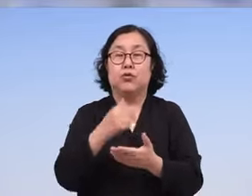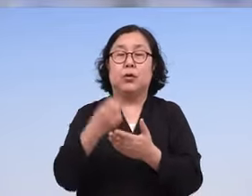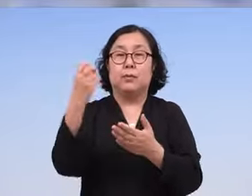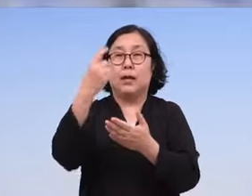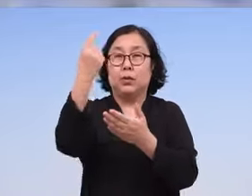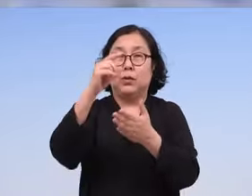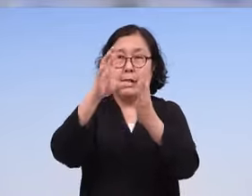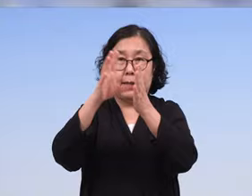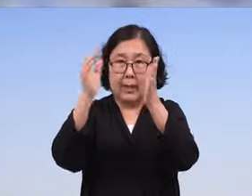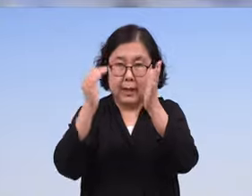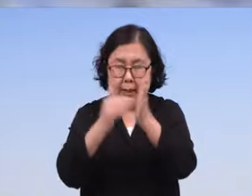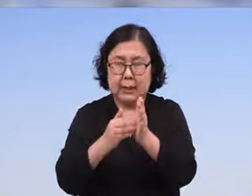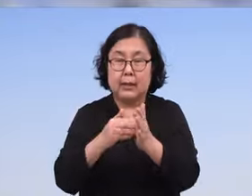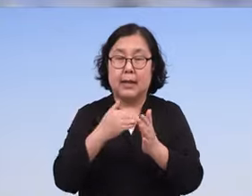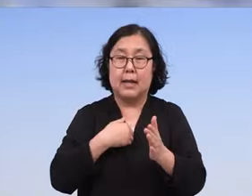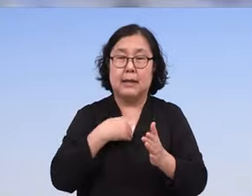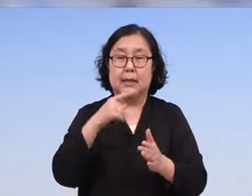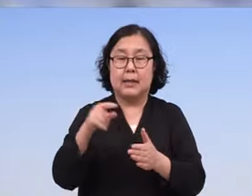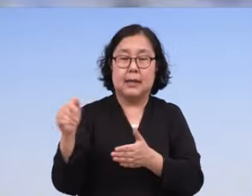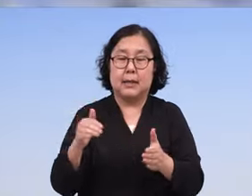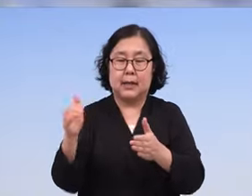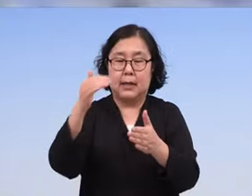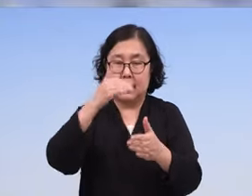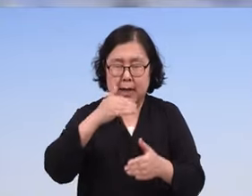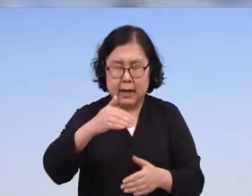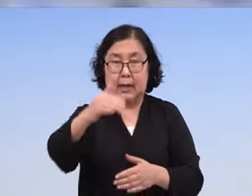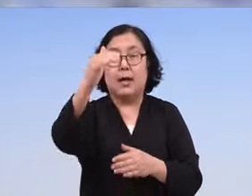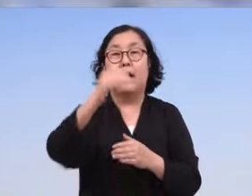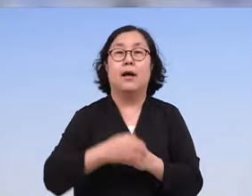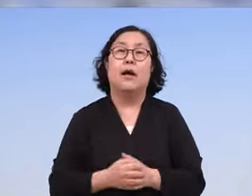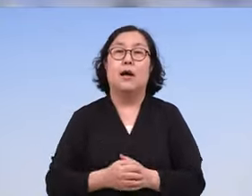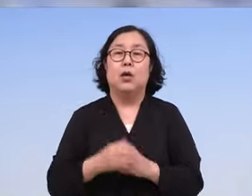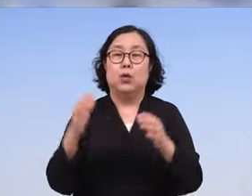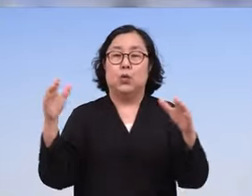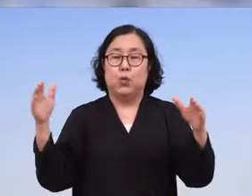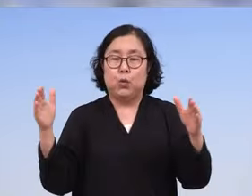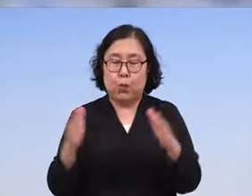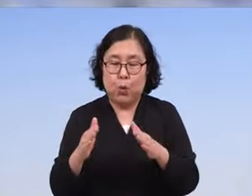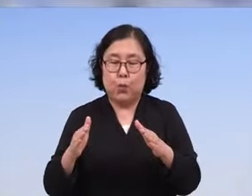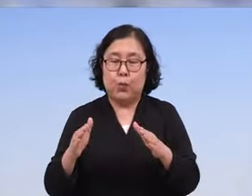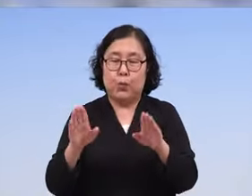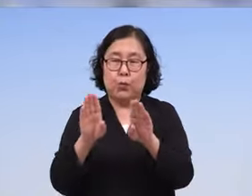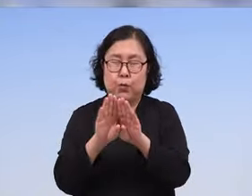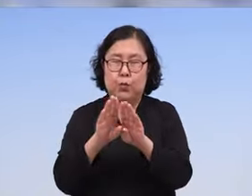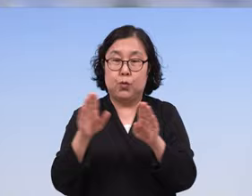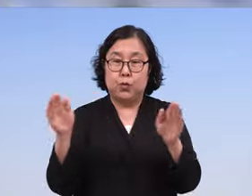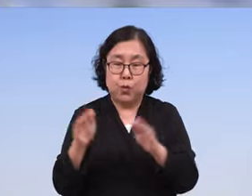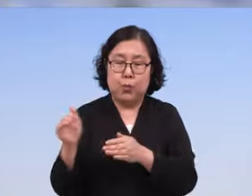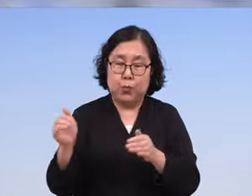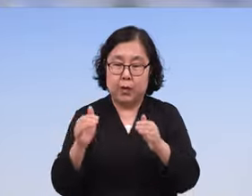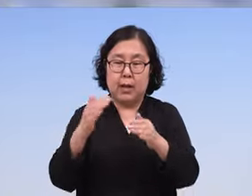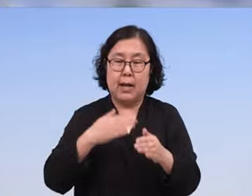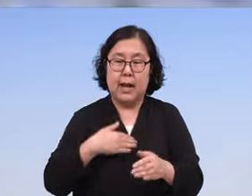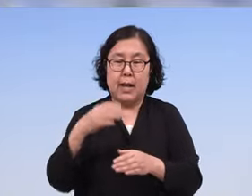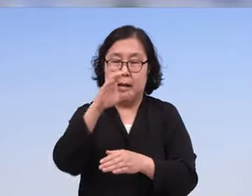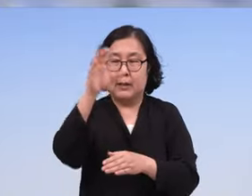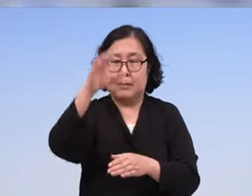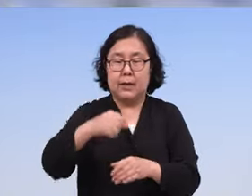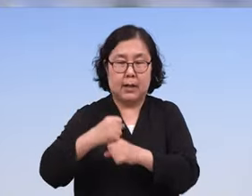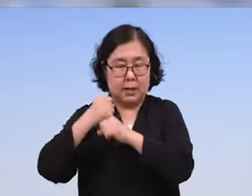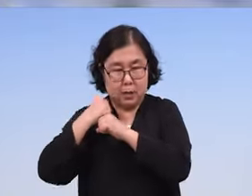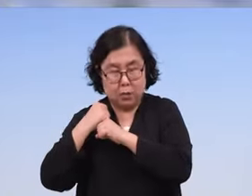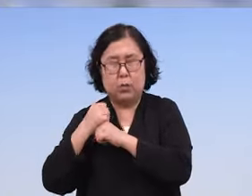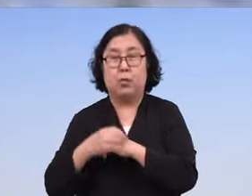되뇌어지는데요. 주님 다시 오실 때까지 나는 이 길을 가리라. 그 다음 보니까 좁은 문, 좁은 길, 나의 십자가